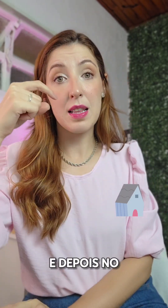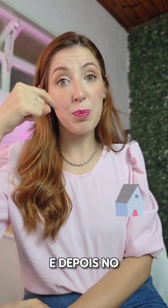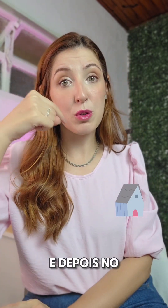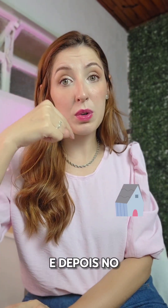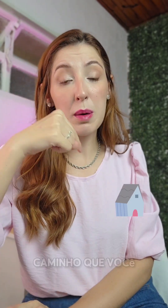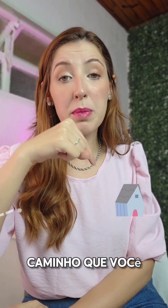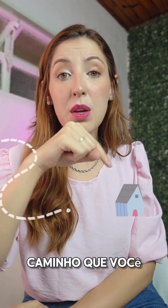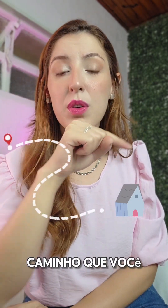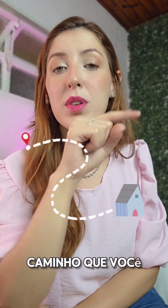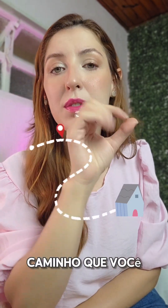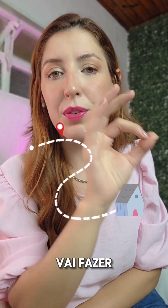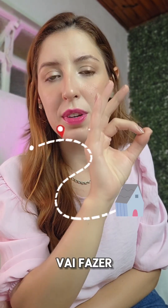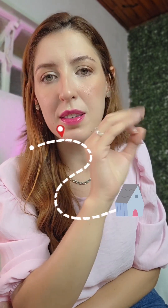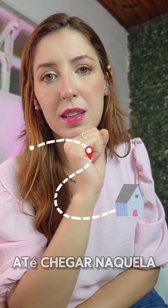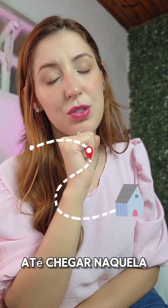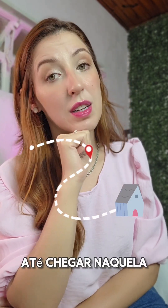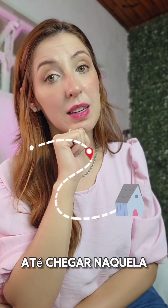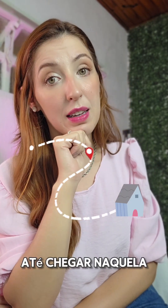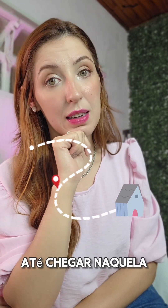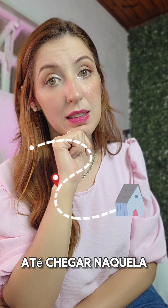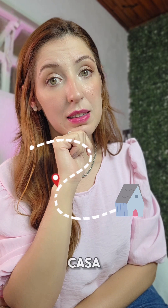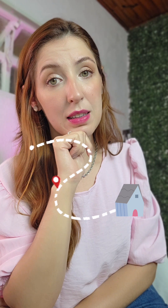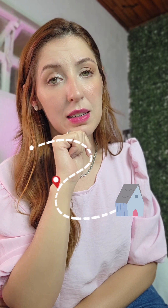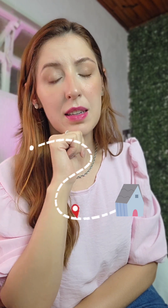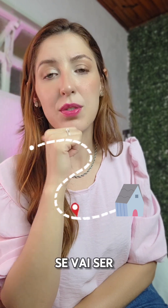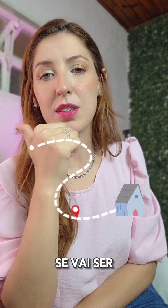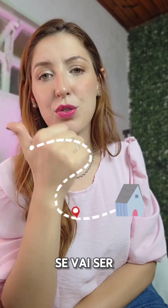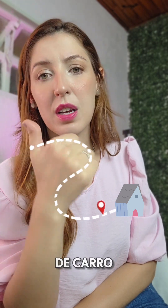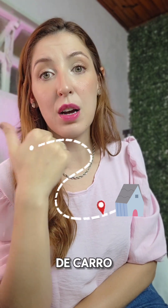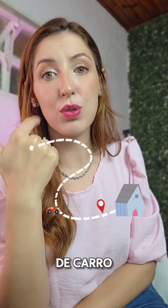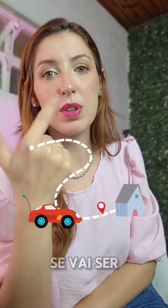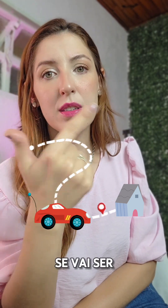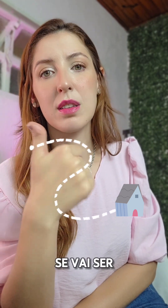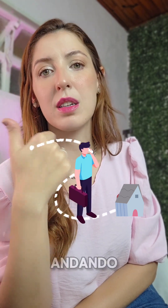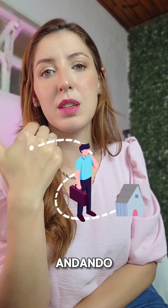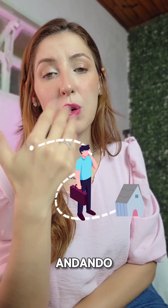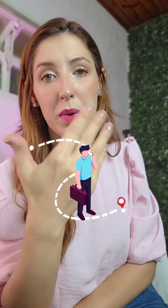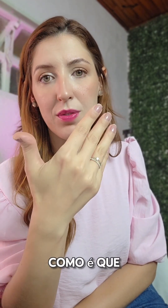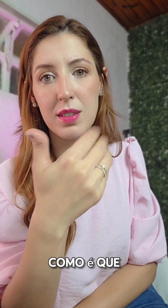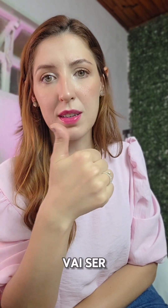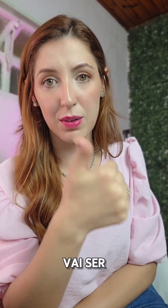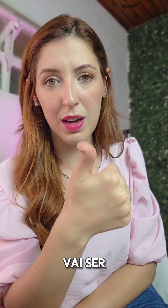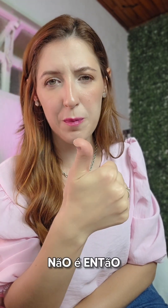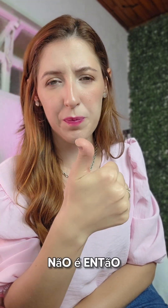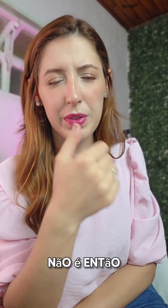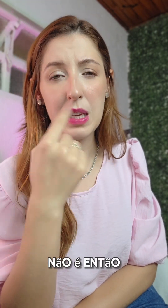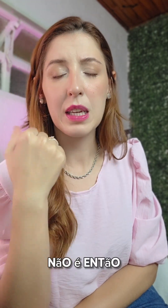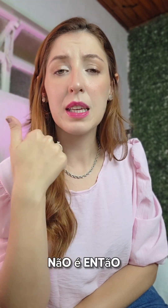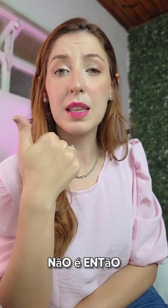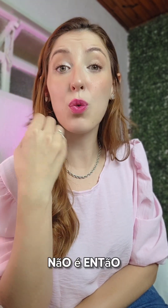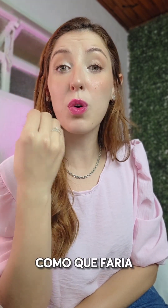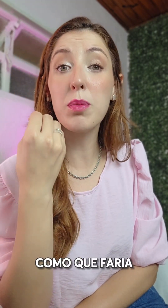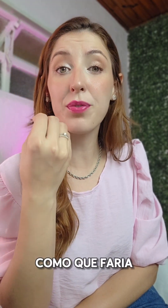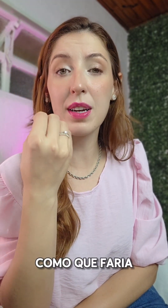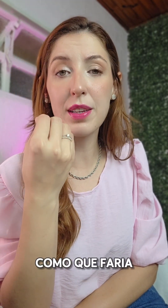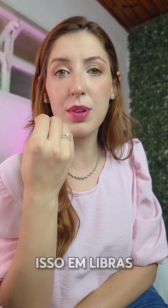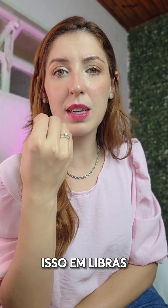depois no caminho que você vai fazer até chegar naquela casa? Se vai ser de carro, se vai ser andando, como é que vai ser, não é? Então, como que faria isso em